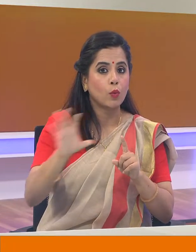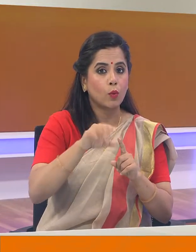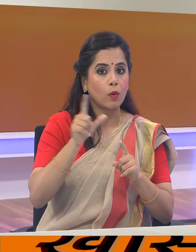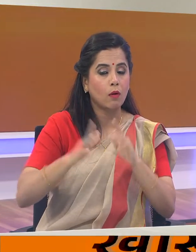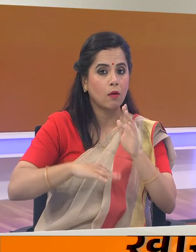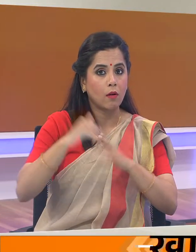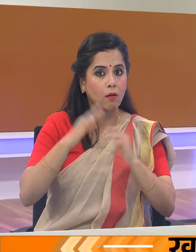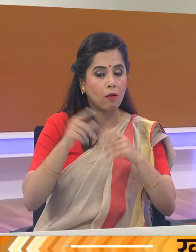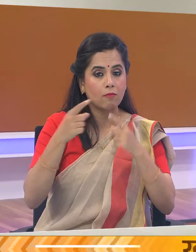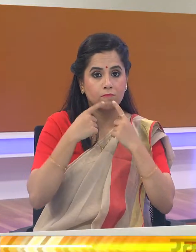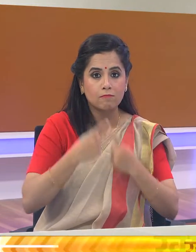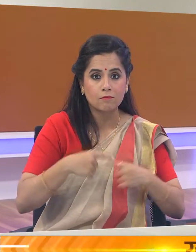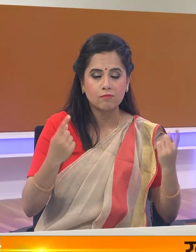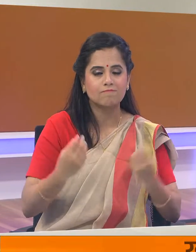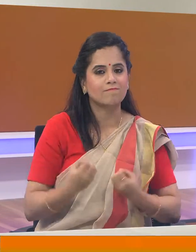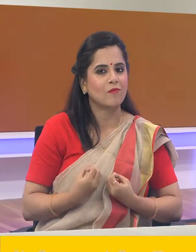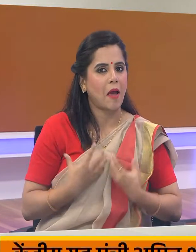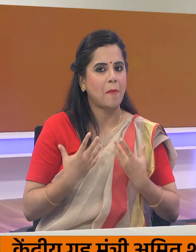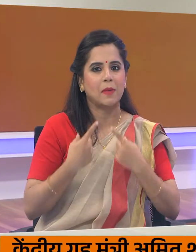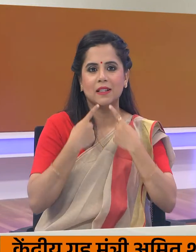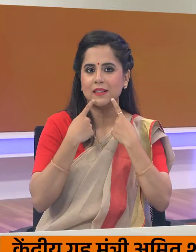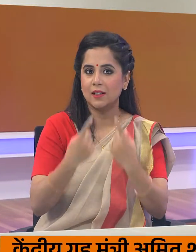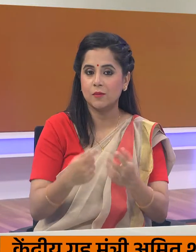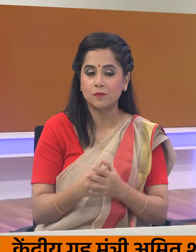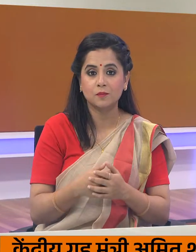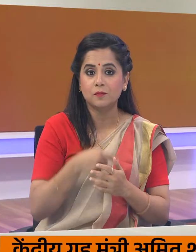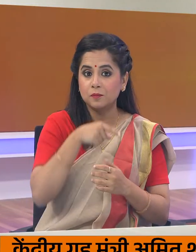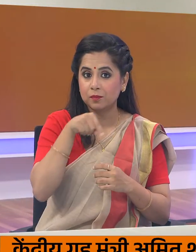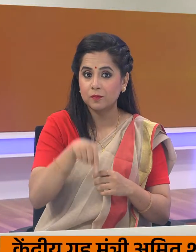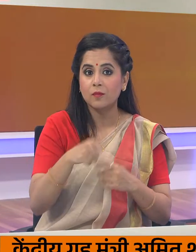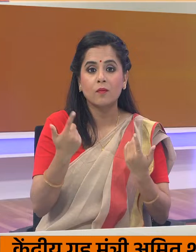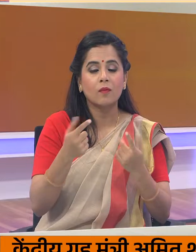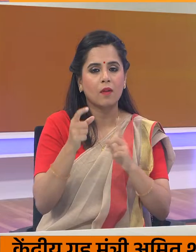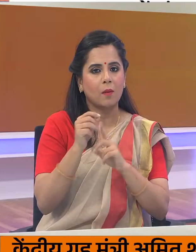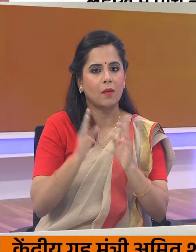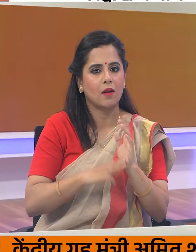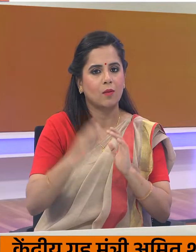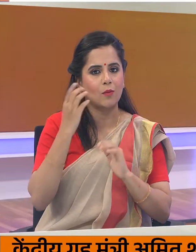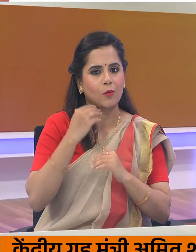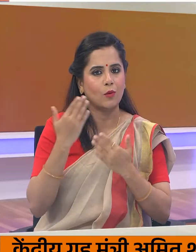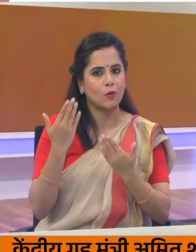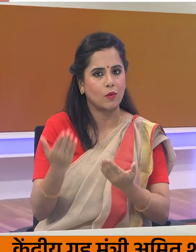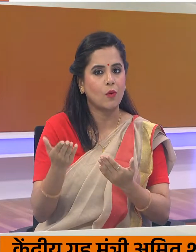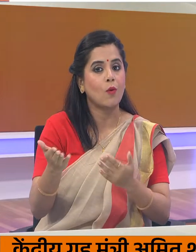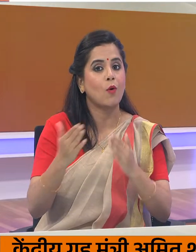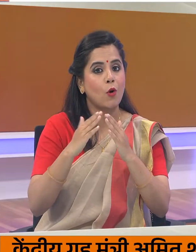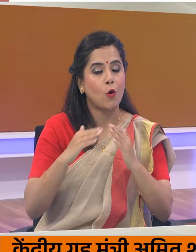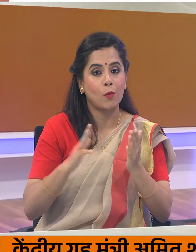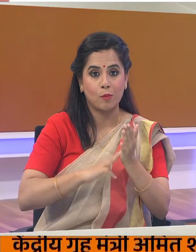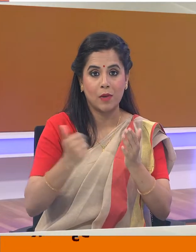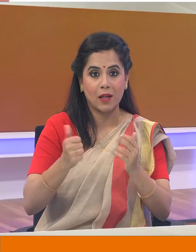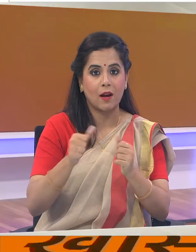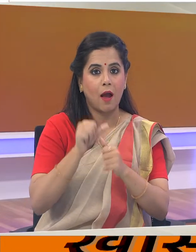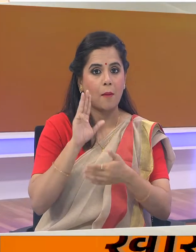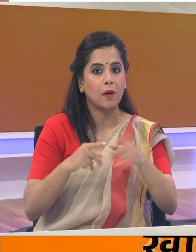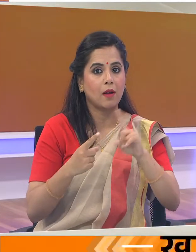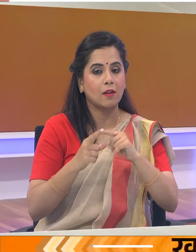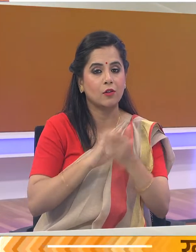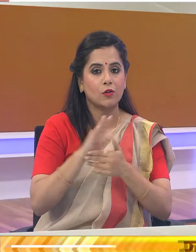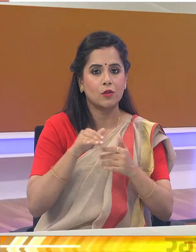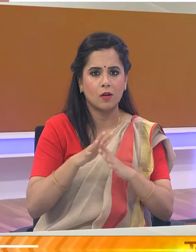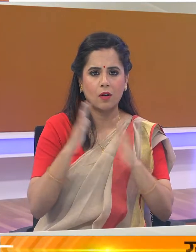की घोषणा पर खुशी जाहिर की है। इसके लिए उन्होंने प्रधानमंत्री नरेंद्र मोदी और गृह मंत्री अमित शाह